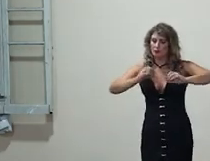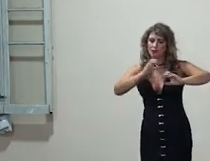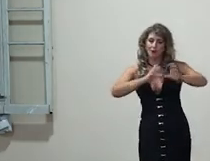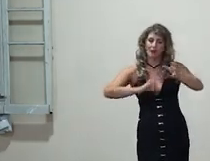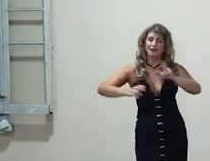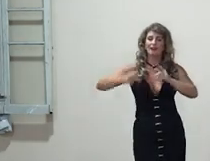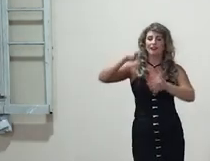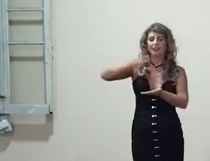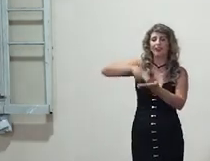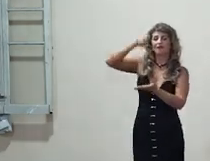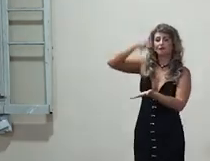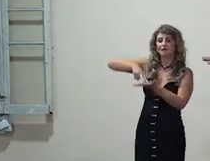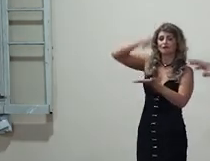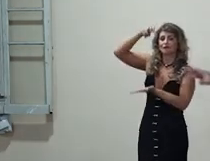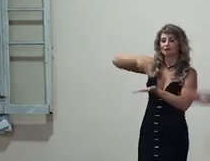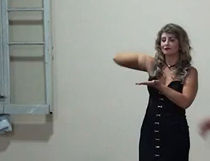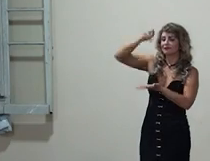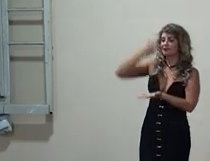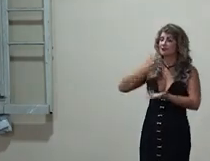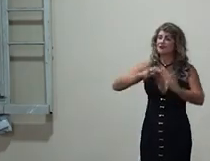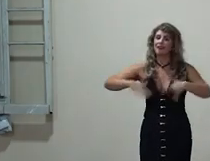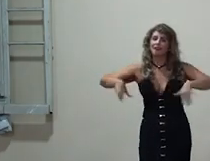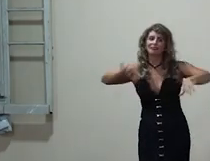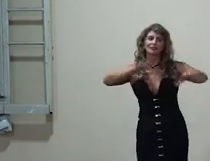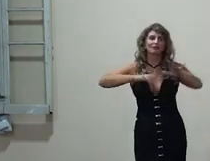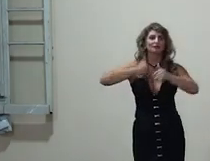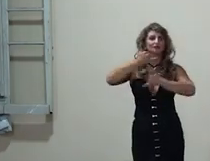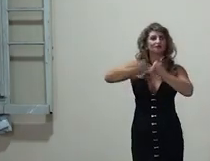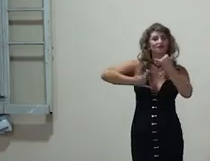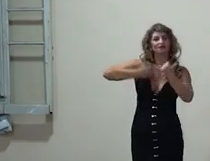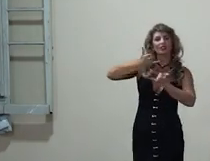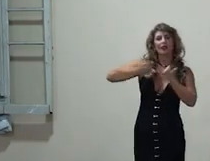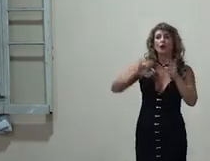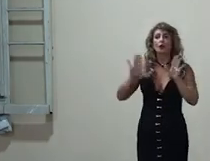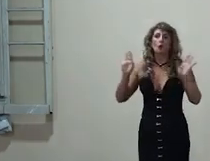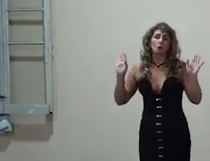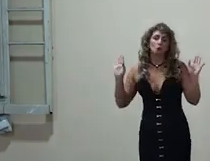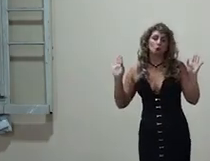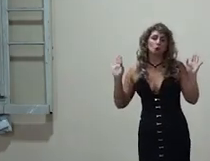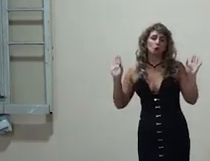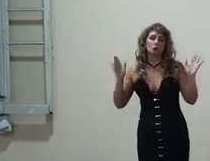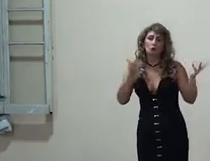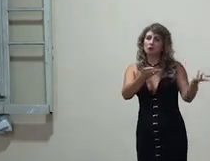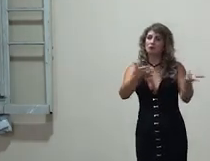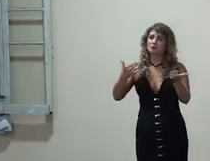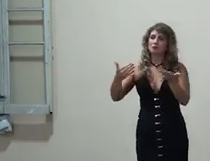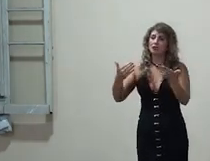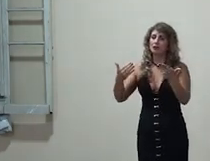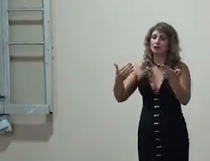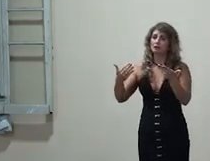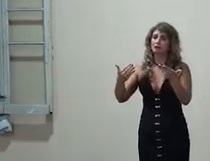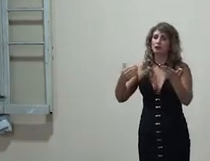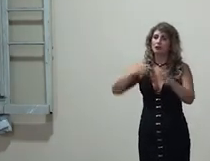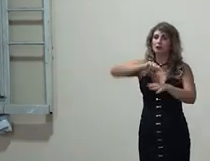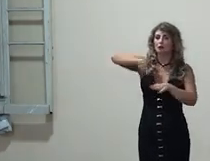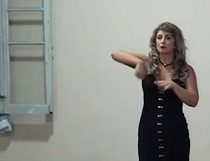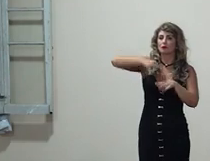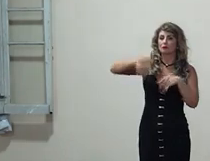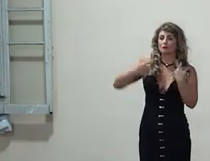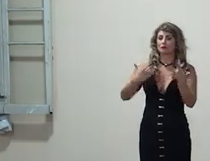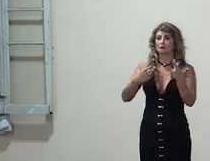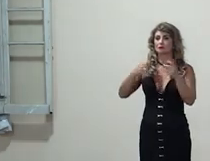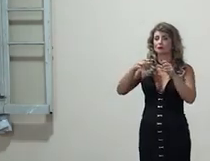bolinha, pula-pula para as crianças e tal. Ou a gente recebe as pessoas na cozinha com a